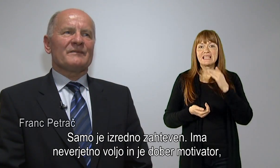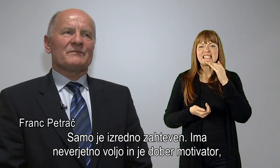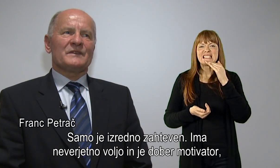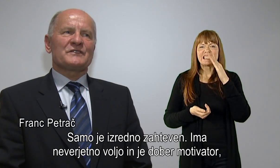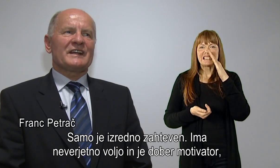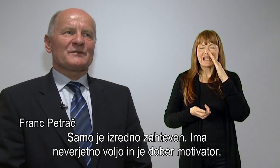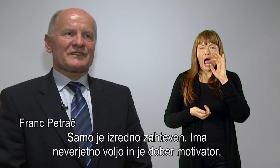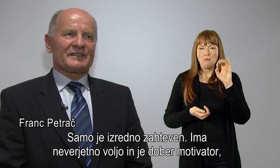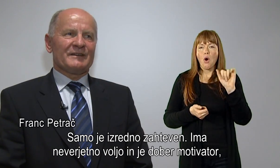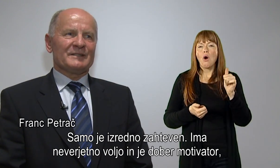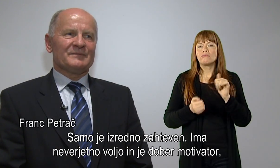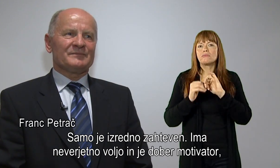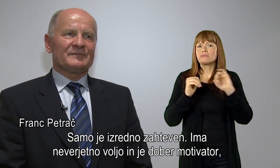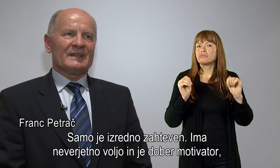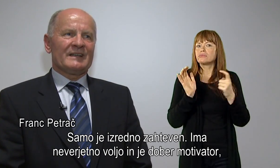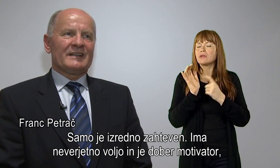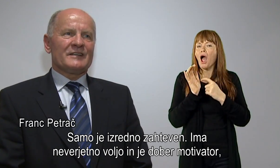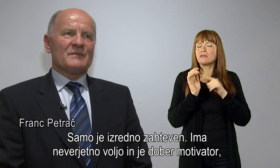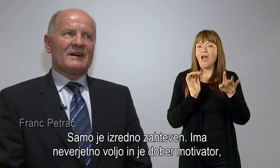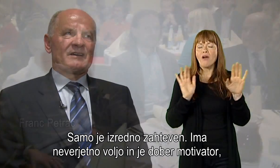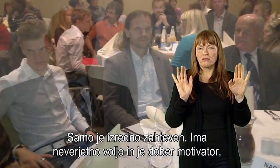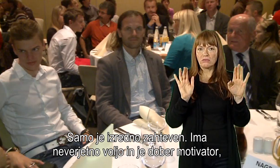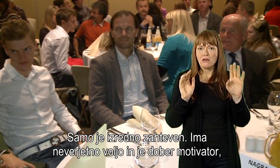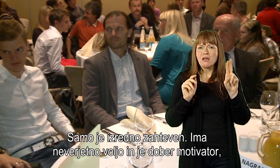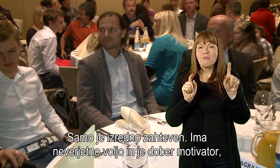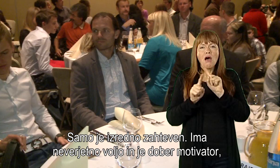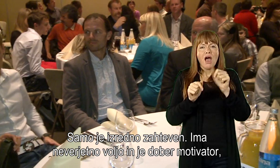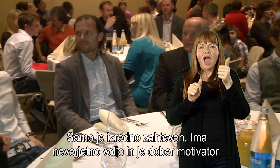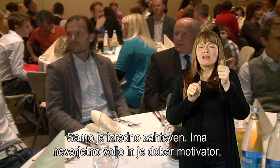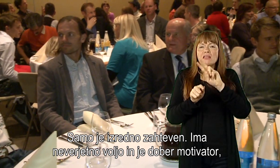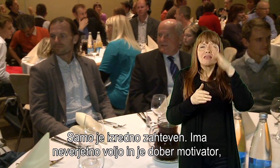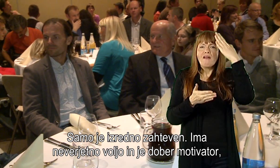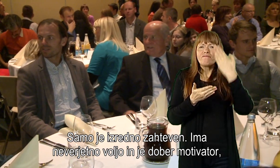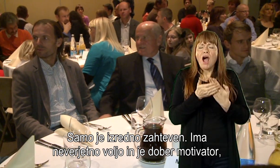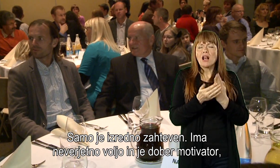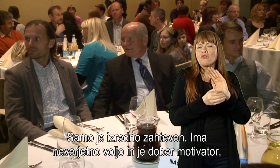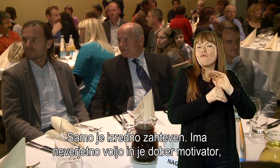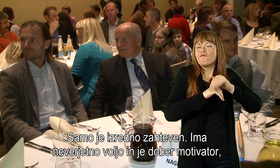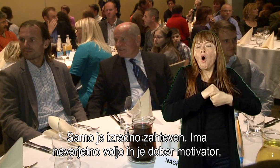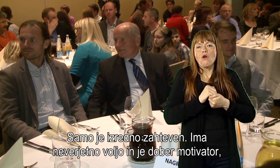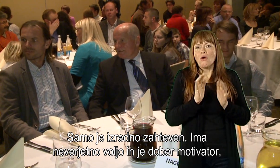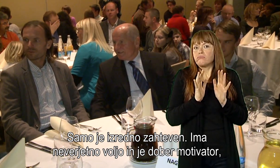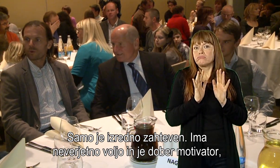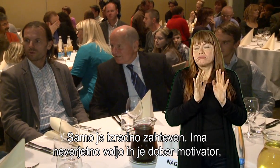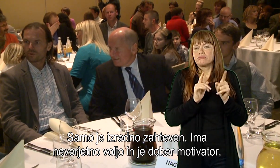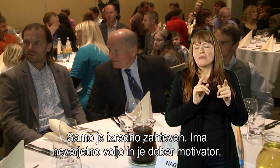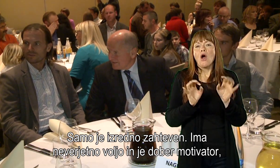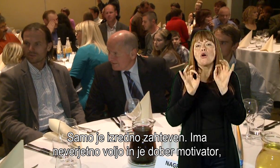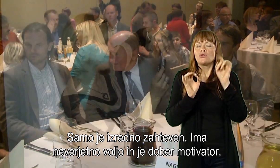Samo je izredno zahteven. Ima eno neverjetno voljo